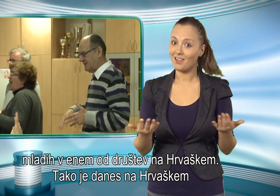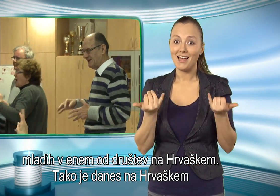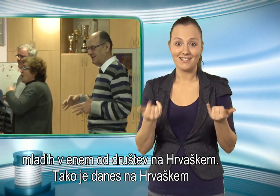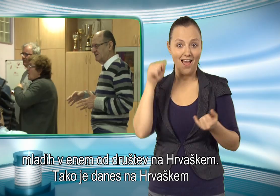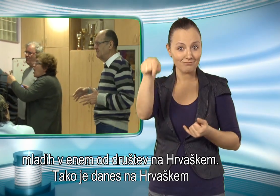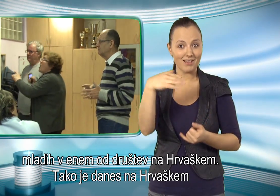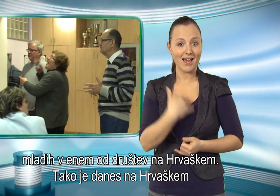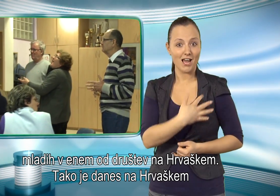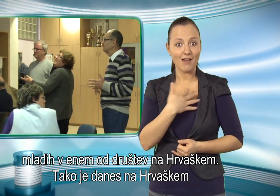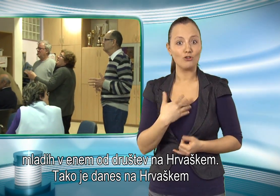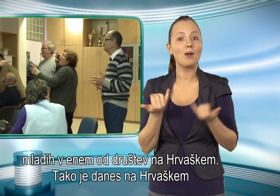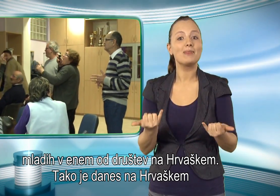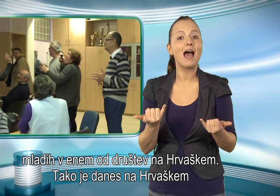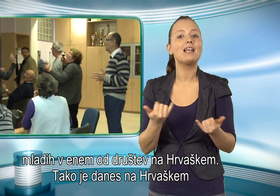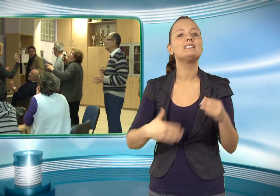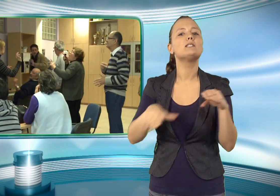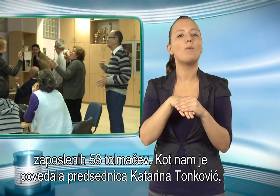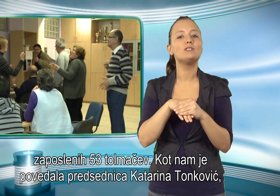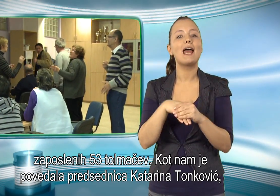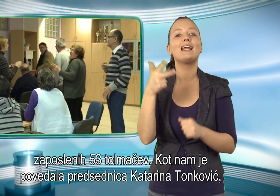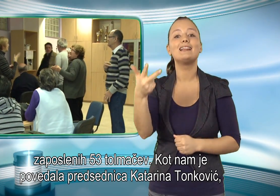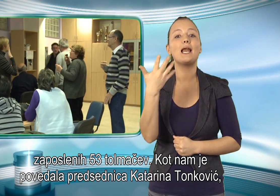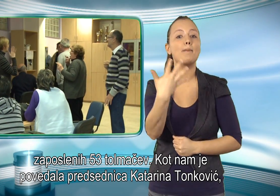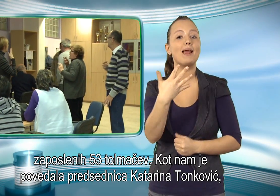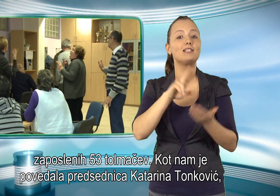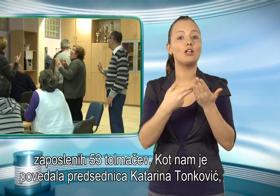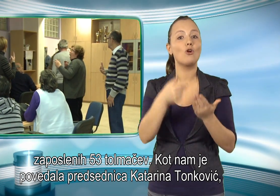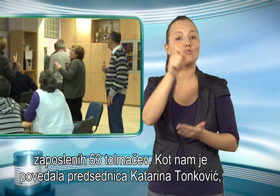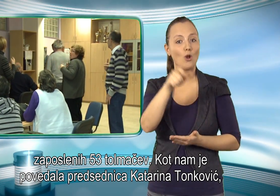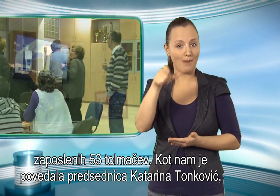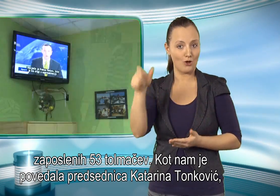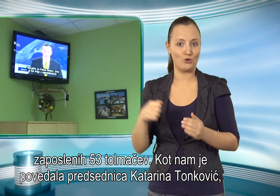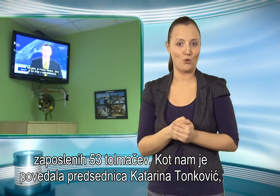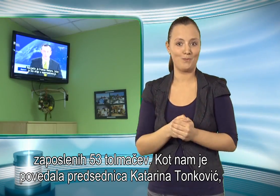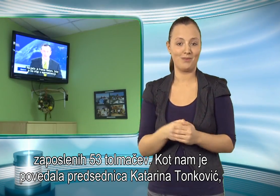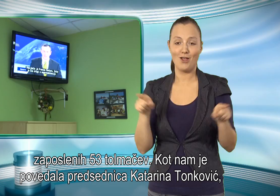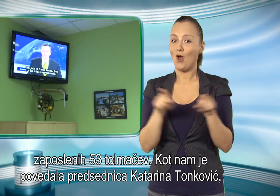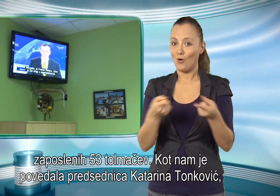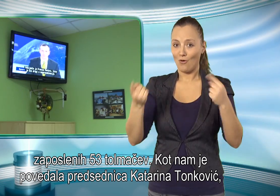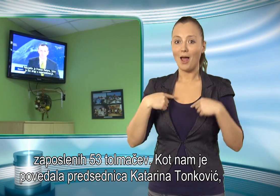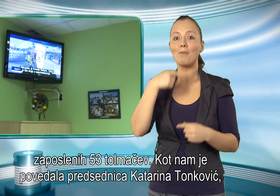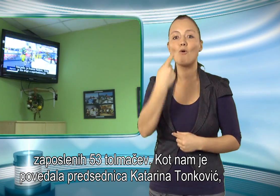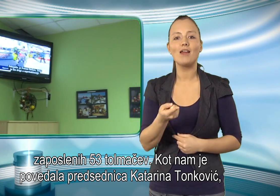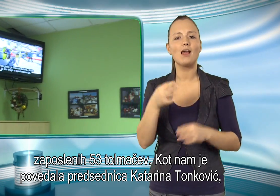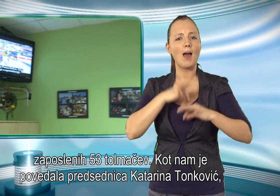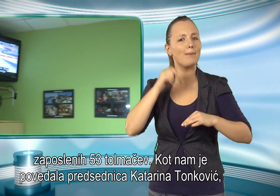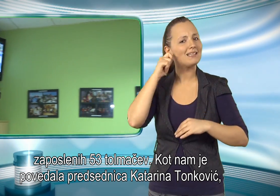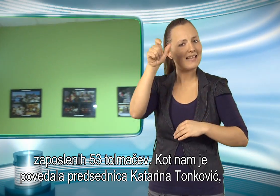Tako je danes na Hrvaškem zaposlenih 53 tolmačev. Kot nam je povedala predsednica